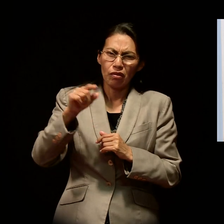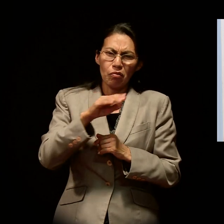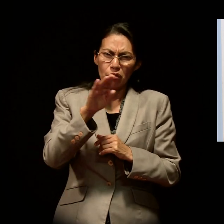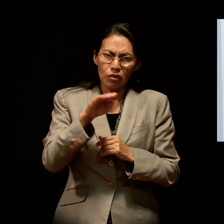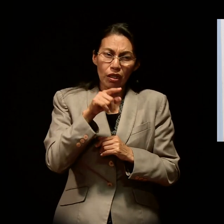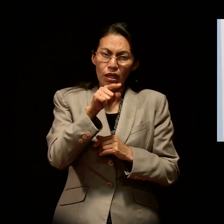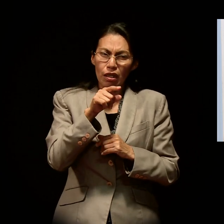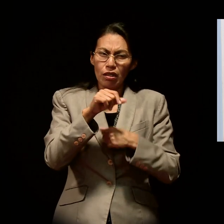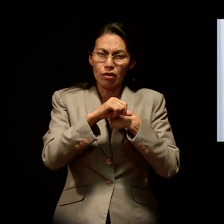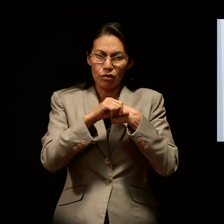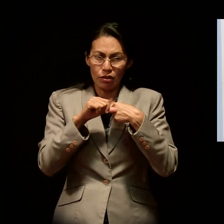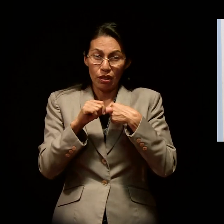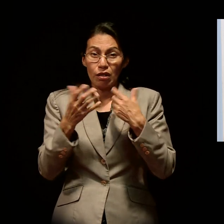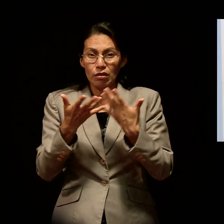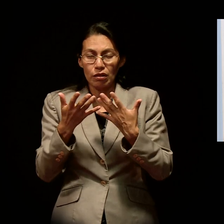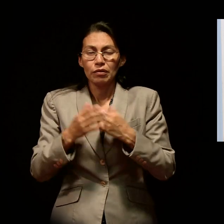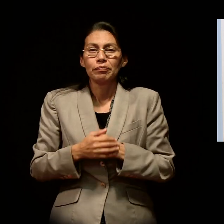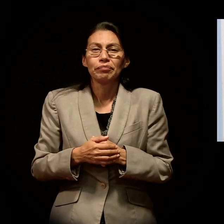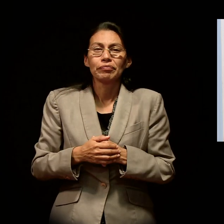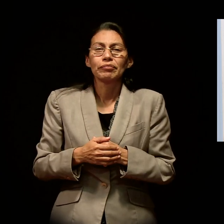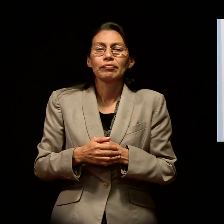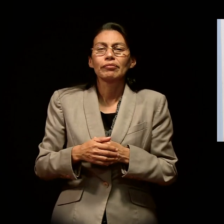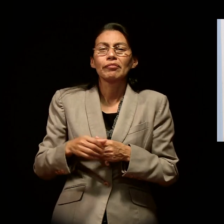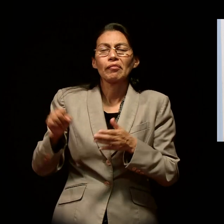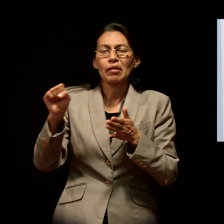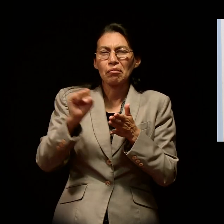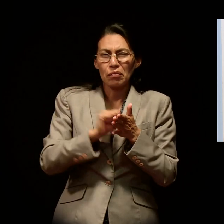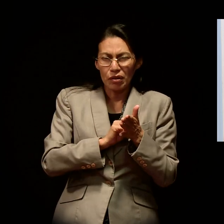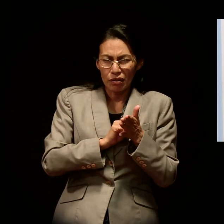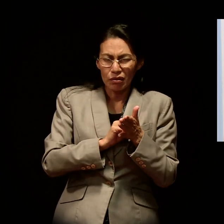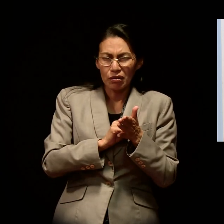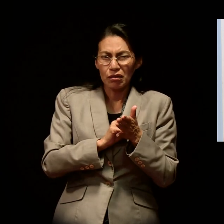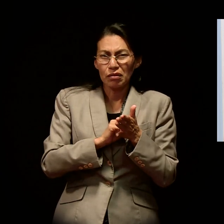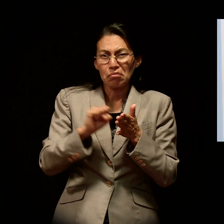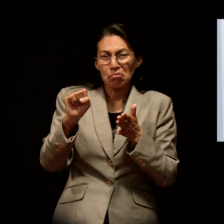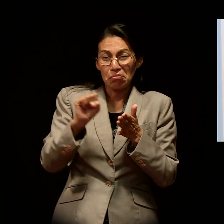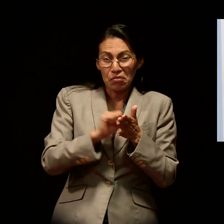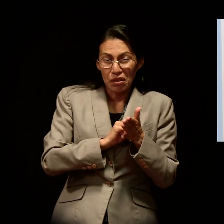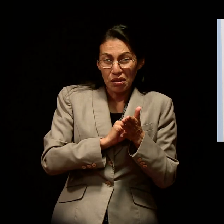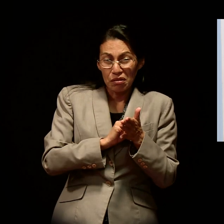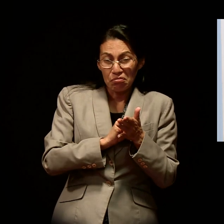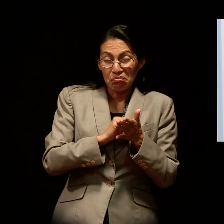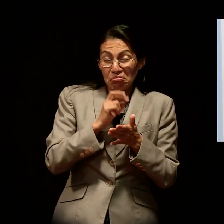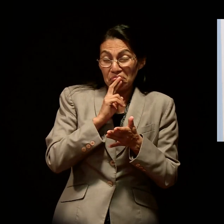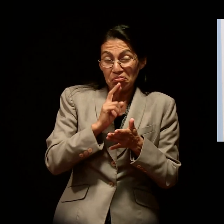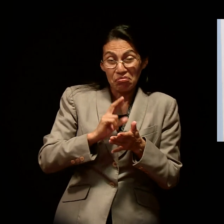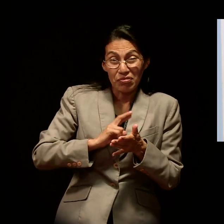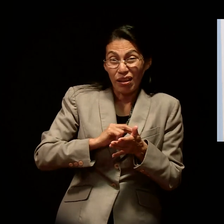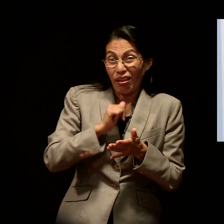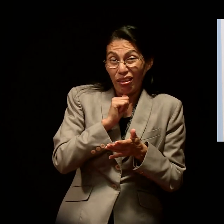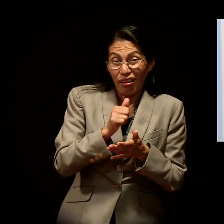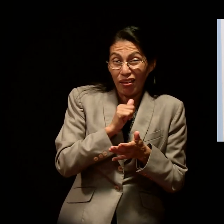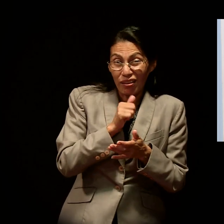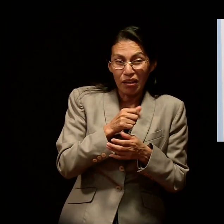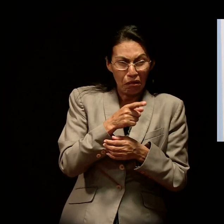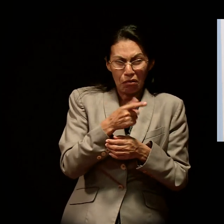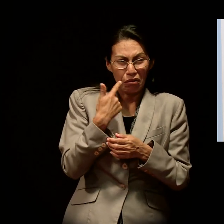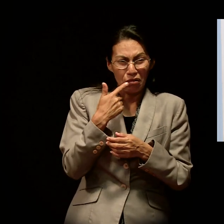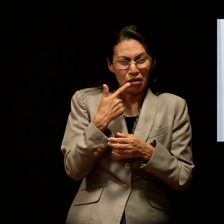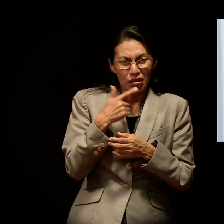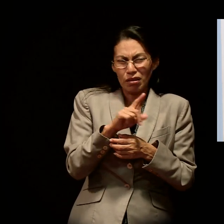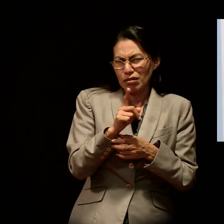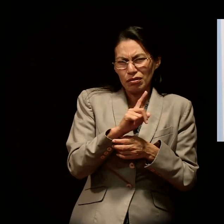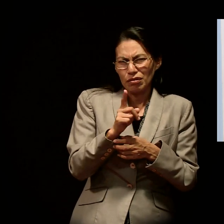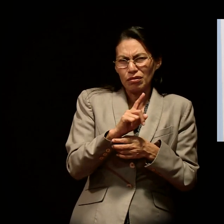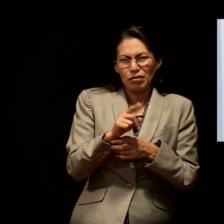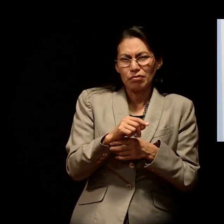él te va a hacer esa cirugía y pasaron meses y no no hubo respuestas